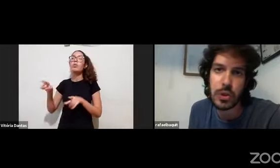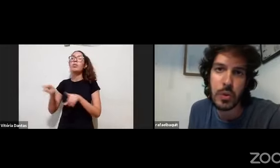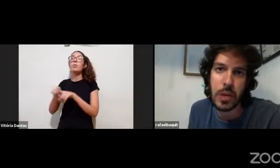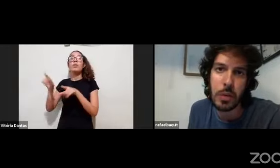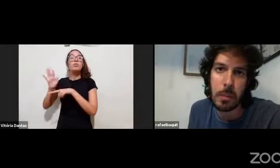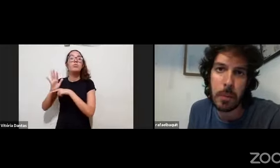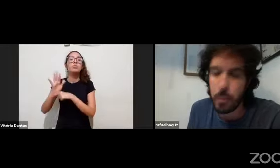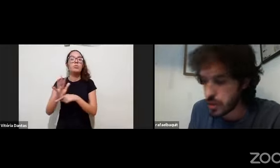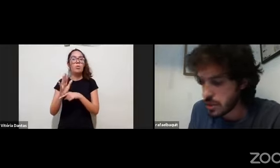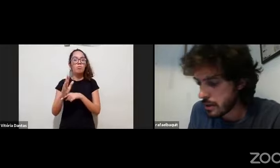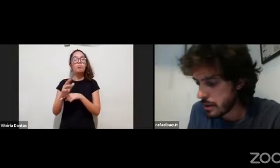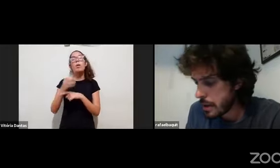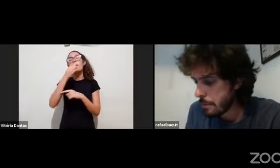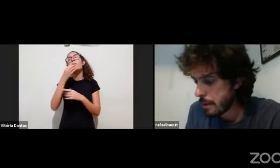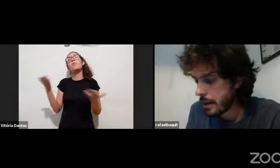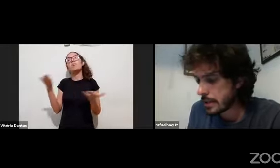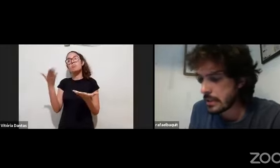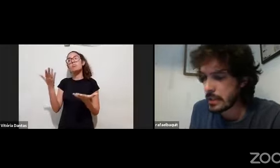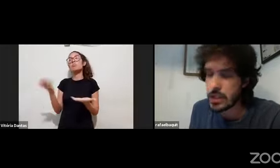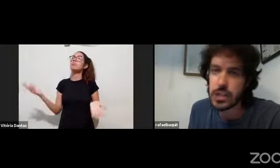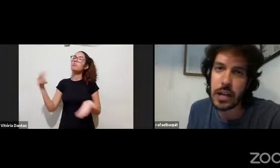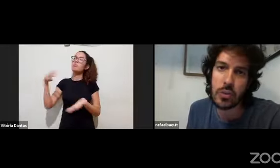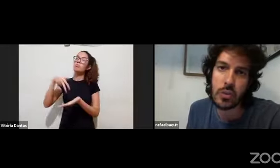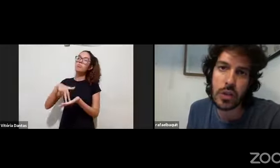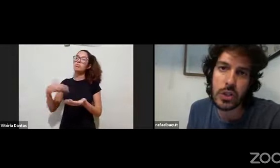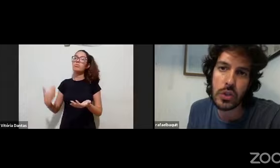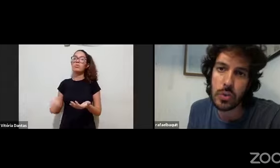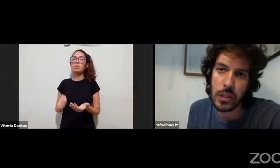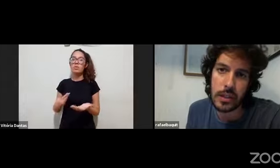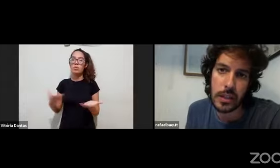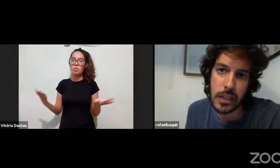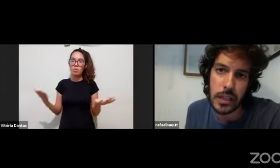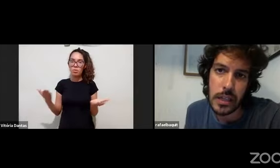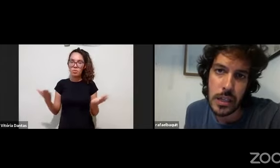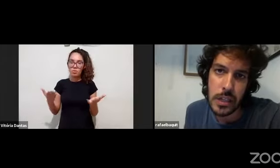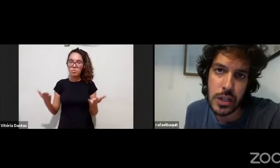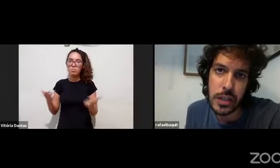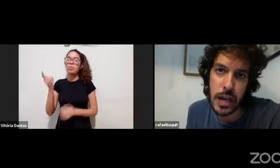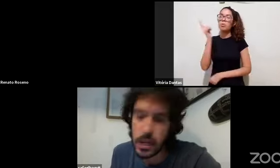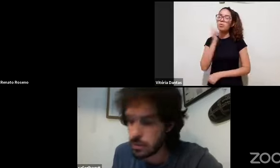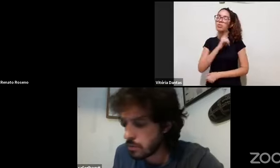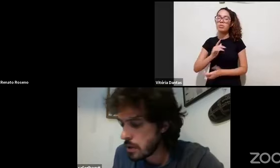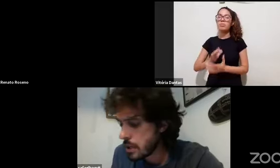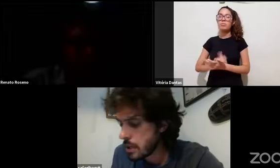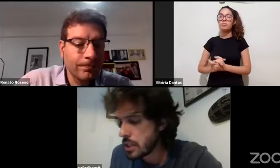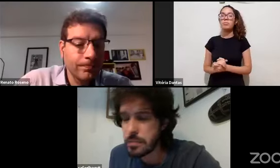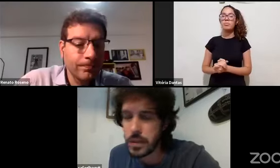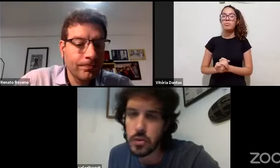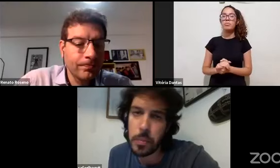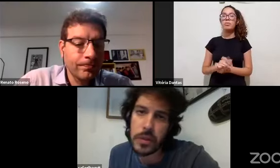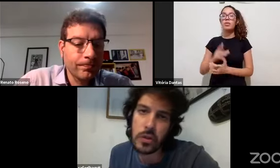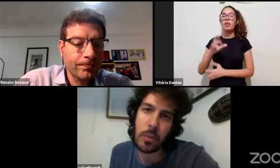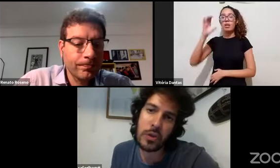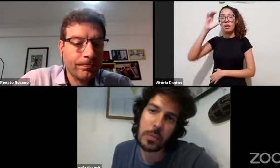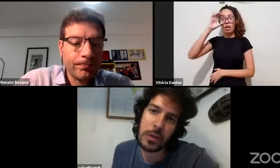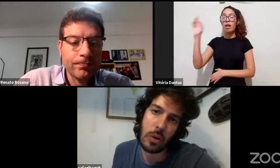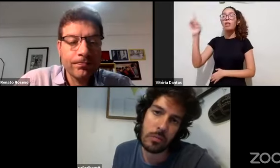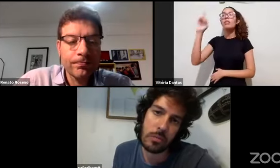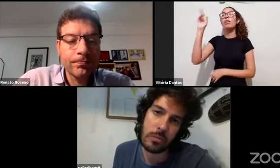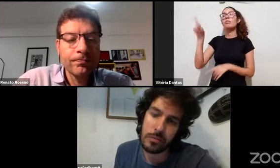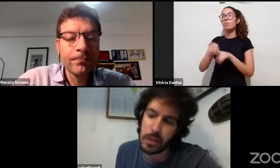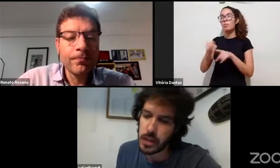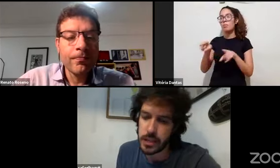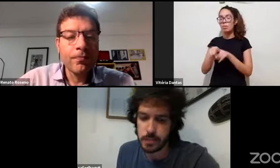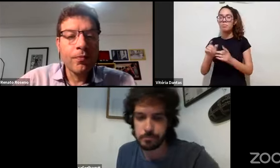gente construir aqui uma proposta para essa candidatura de luta aqui de Renato e de mais companheiros e companheiros do